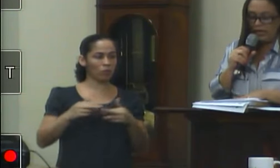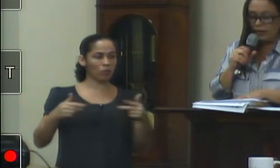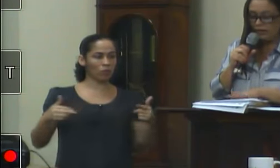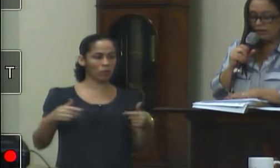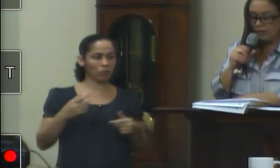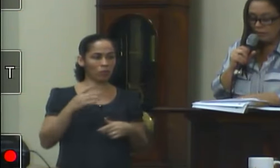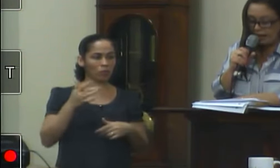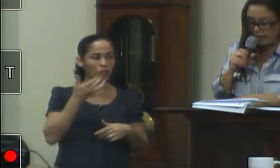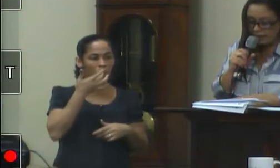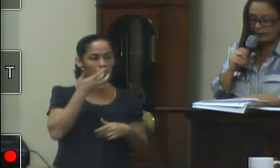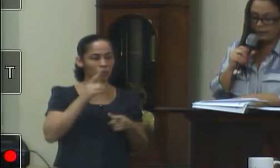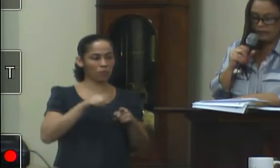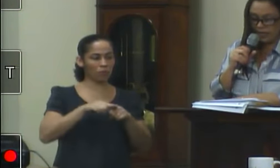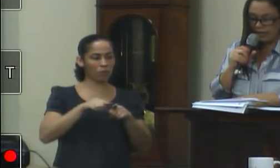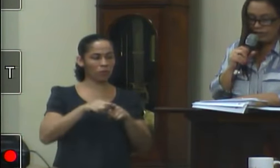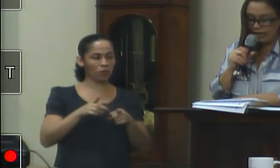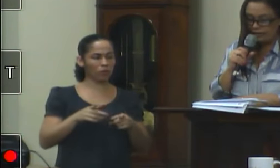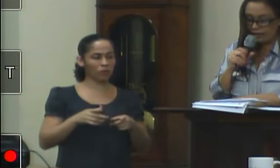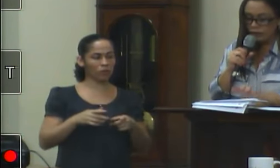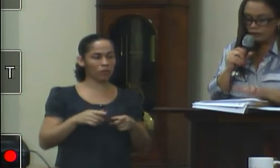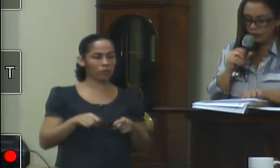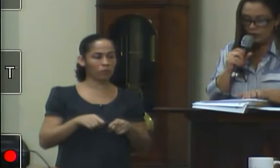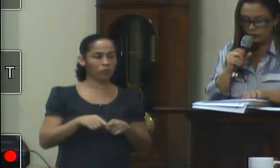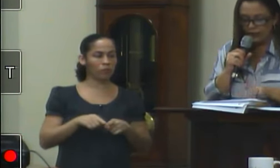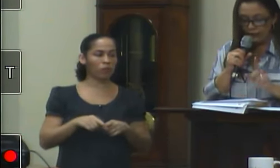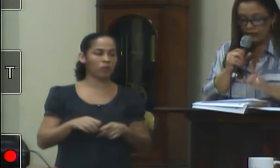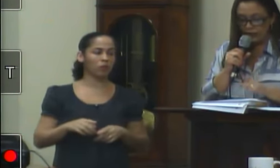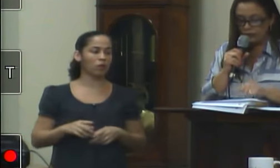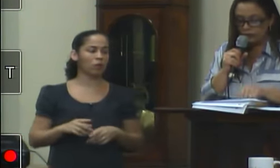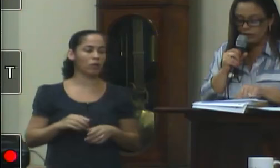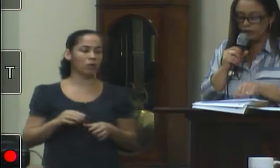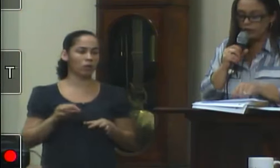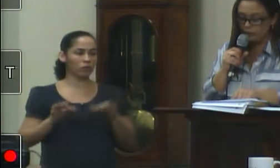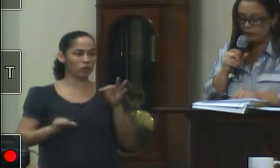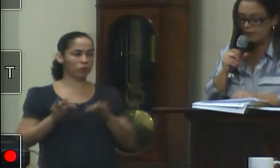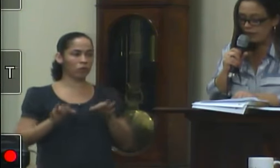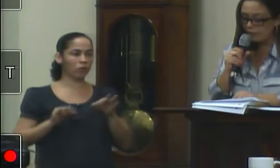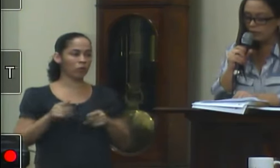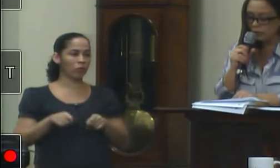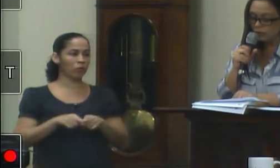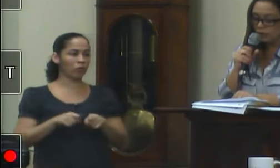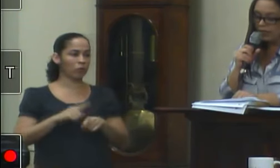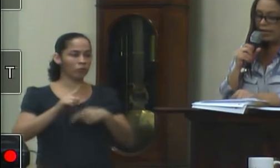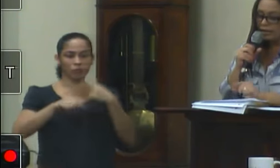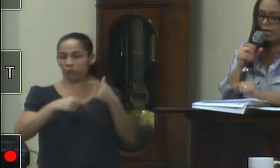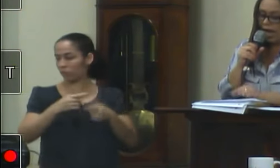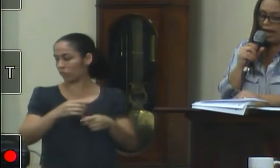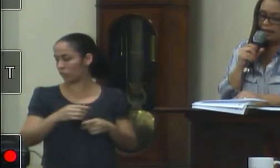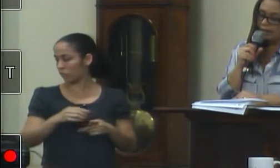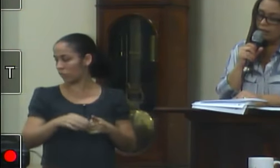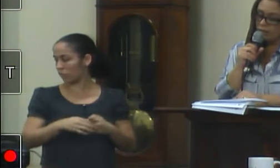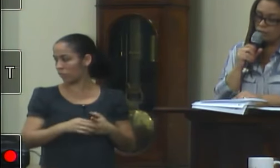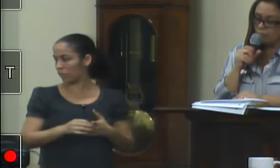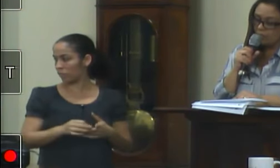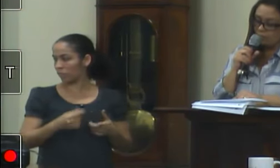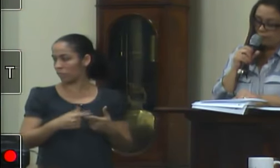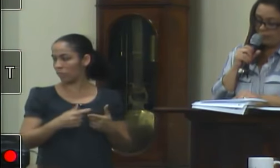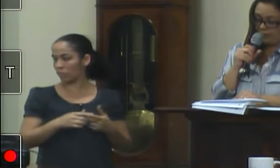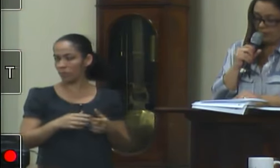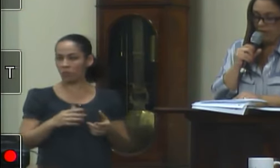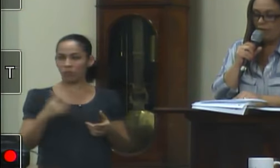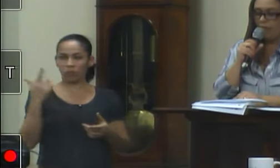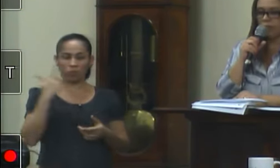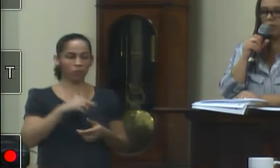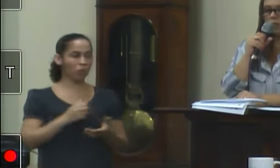E nós também, que já está até no jurídico, ainda está no jurídico, e depois vai para o controle interno, a aquisição de 2